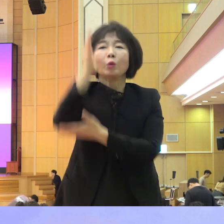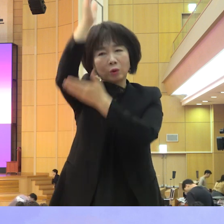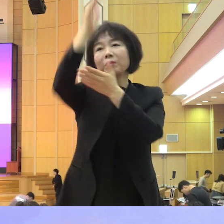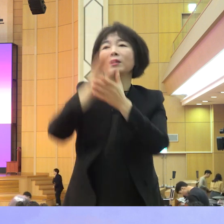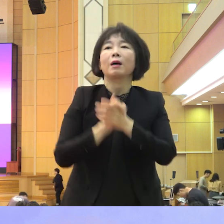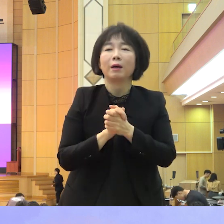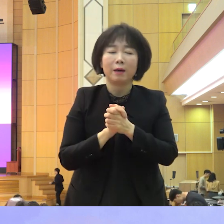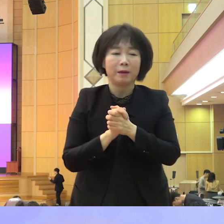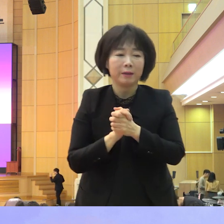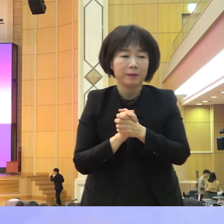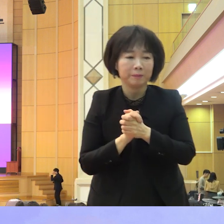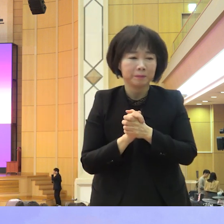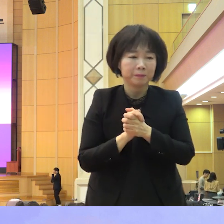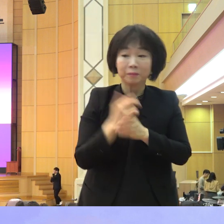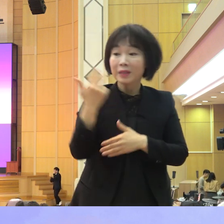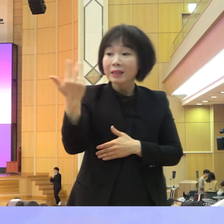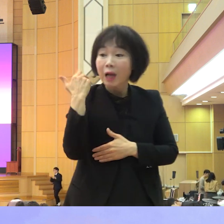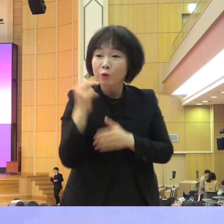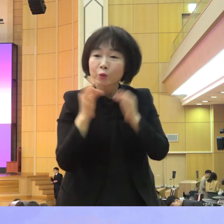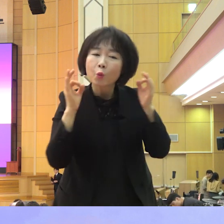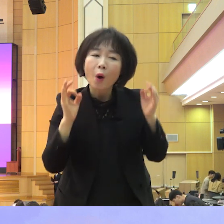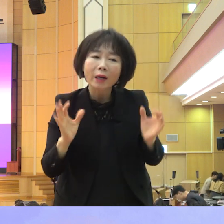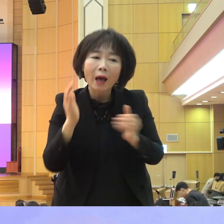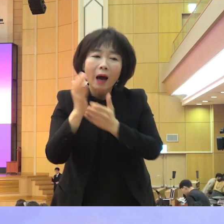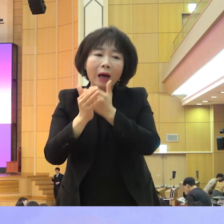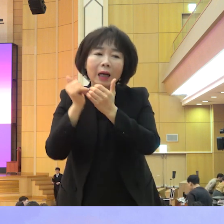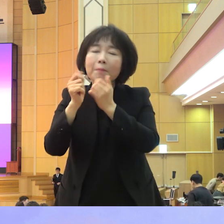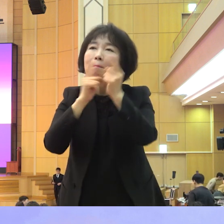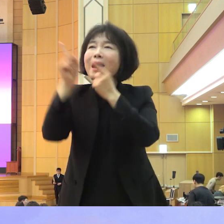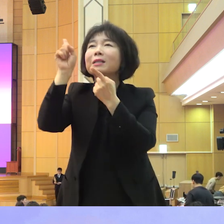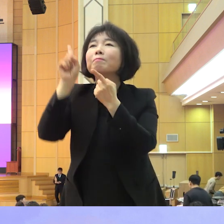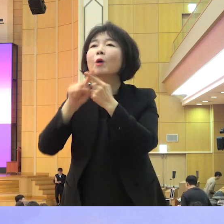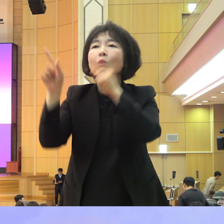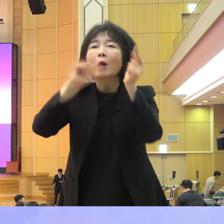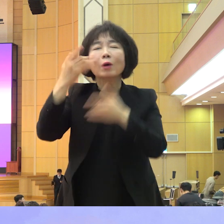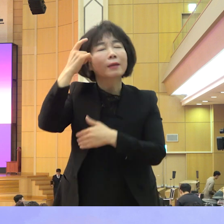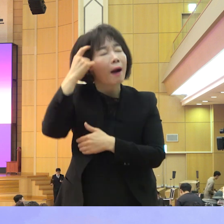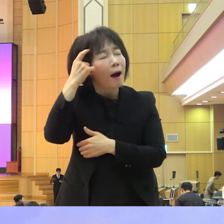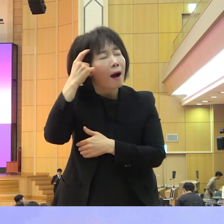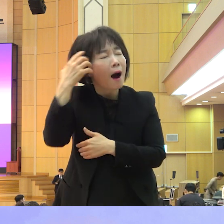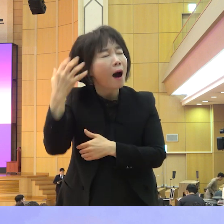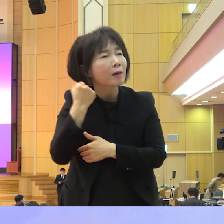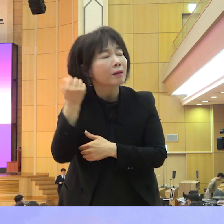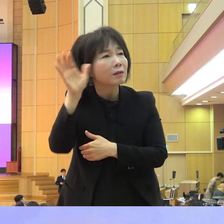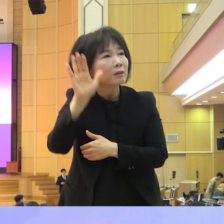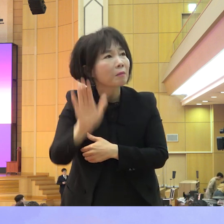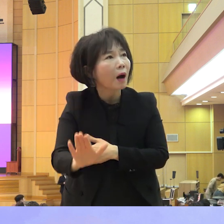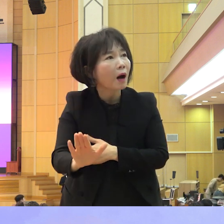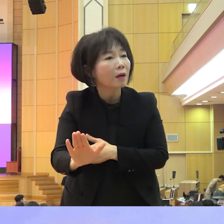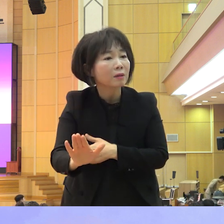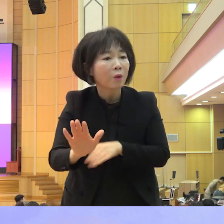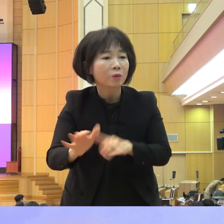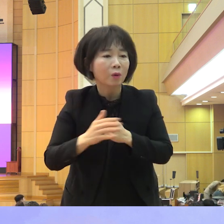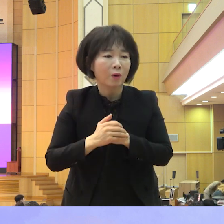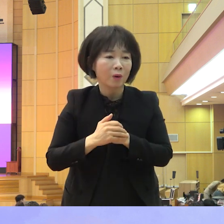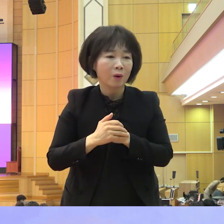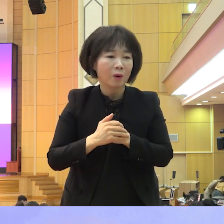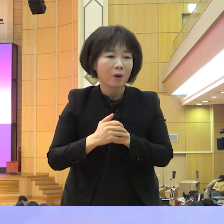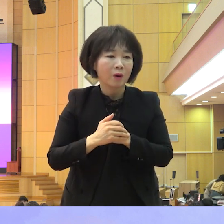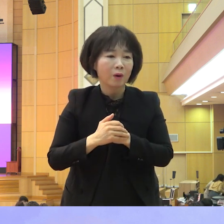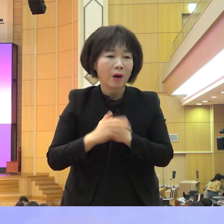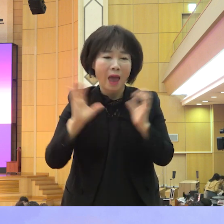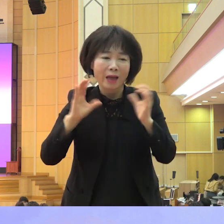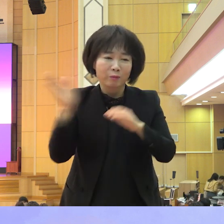드리옵나이다. 지난 한 주간도 아버지의 뜻과 섭리 속에 산다 하면서도 이 시간 동서사방에서